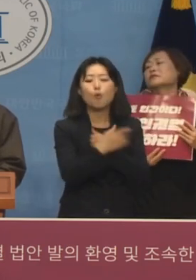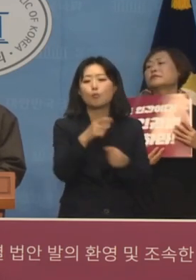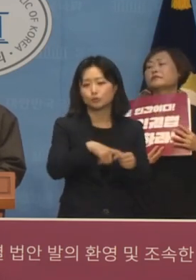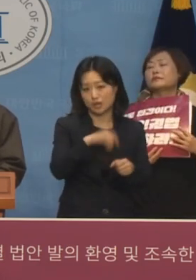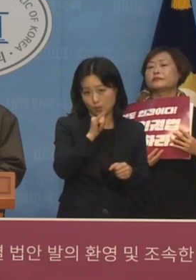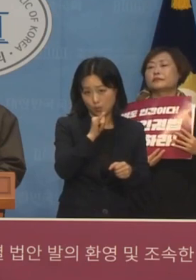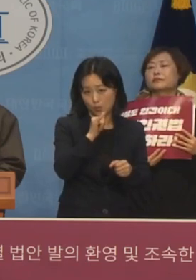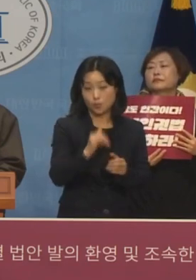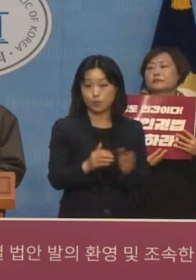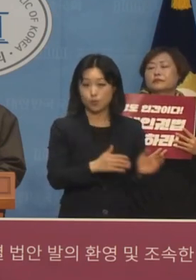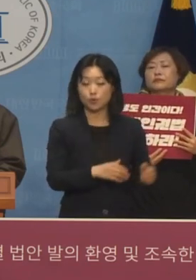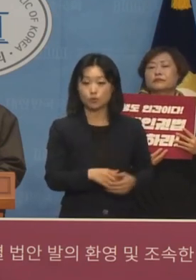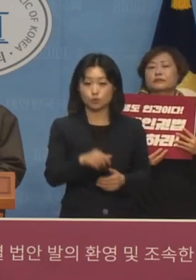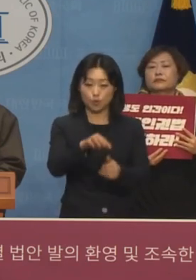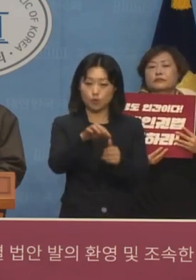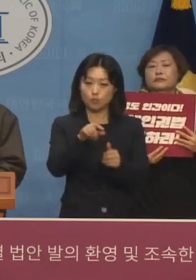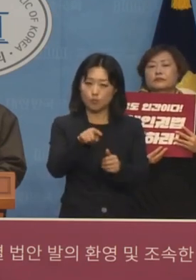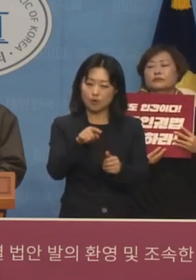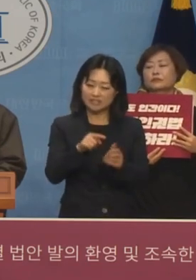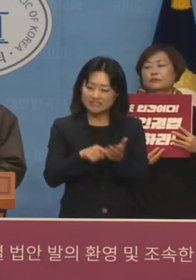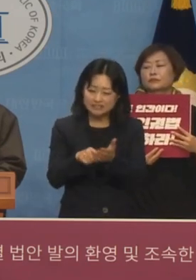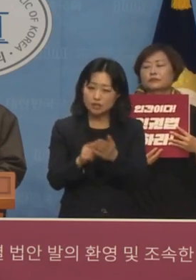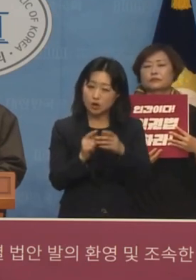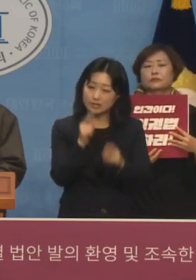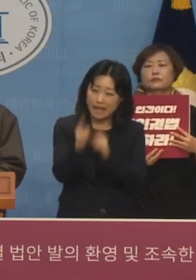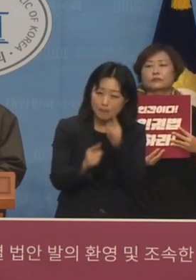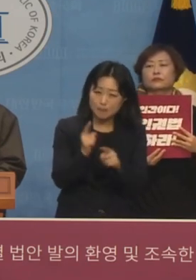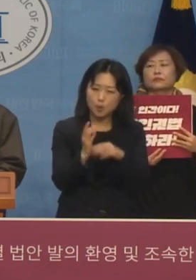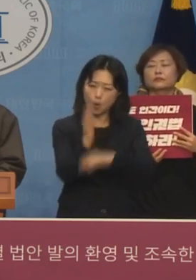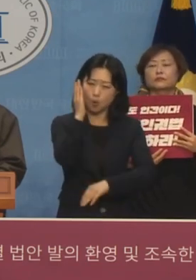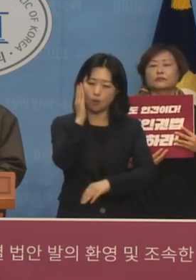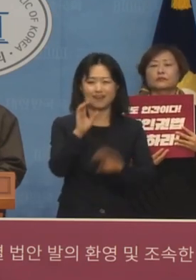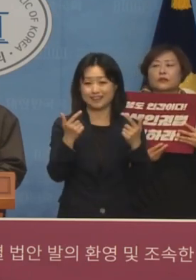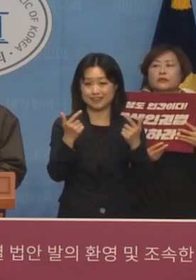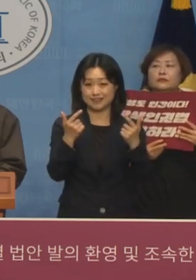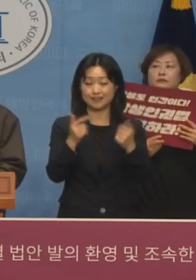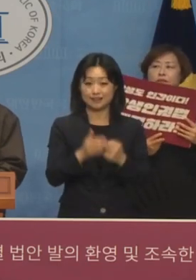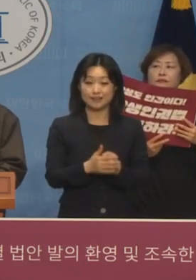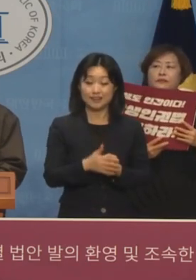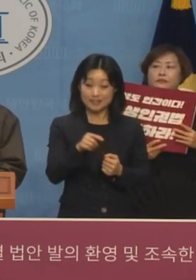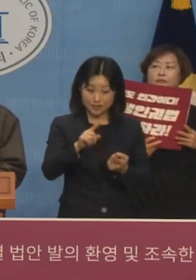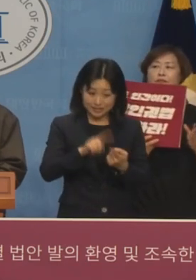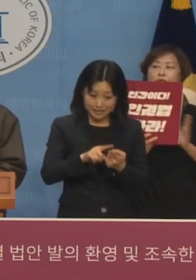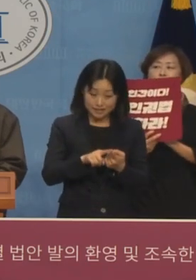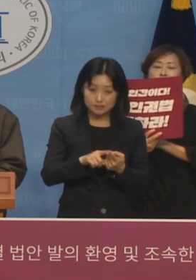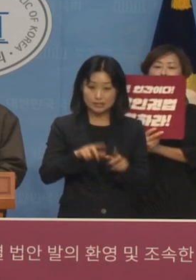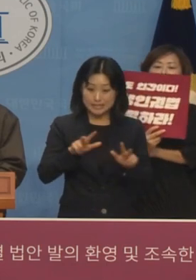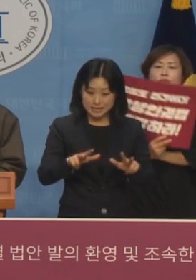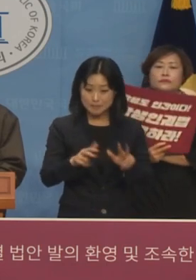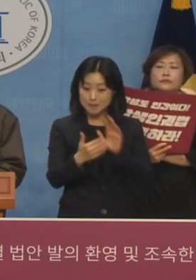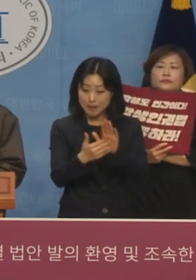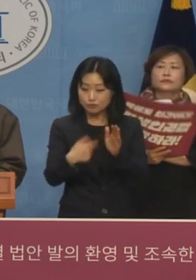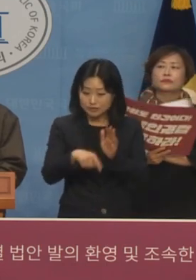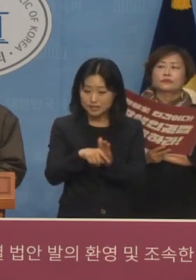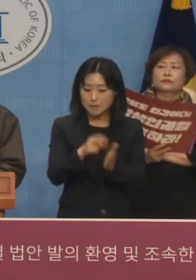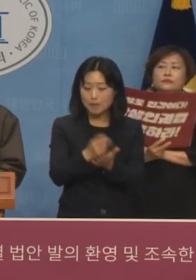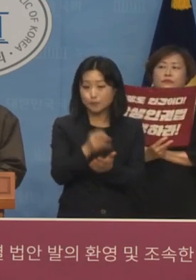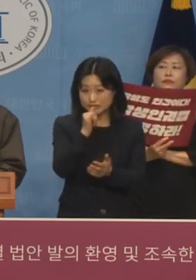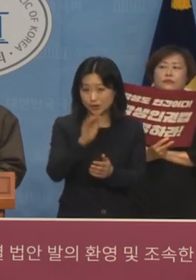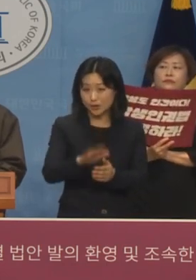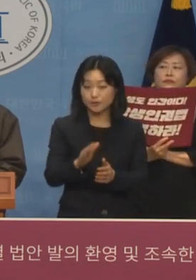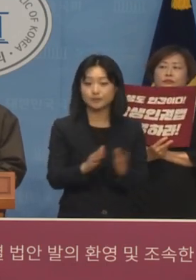구체적인 구제 신청이 남용되거나 당사자들의 의사에 반하는 경우에 대한 현재 법안에 마련되어 있습니다.